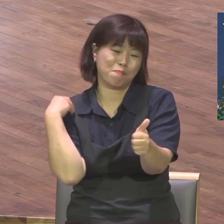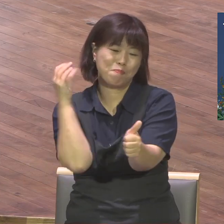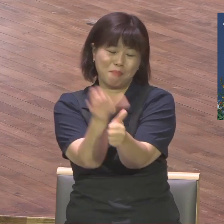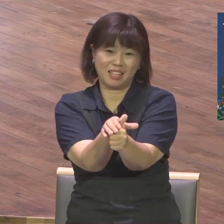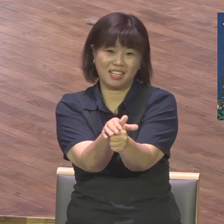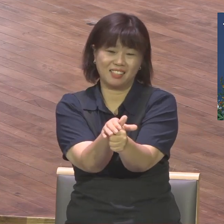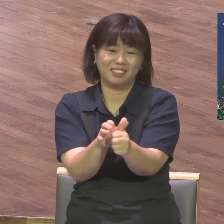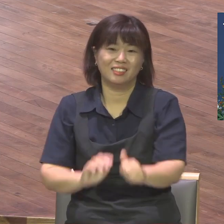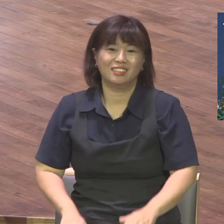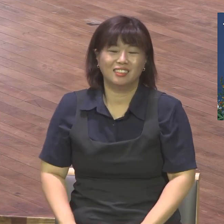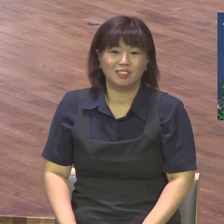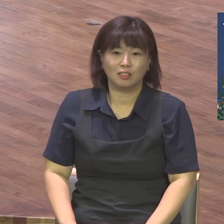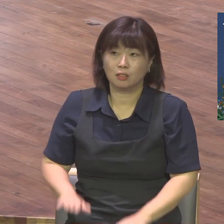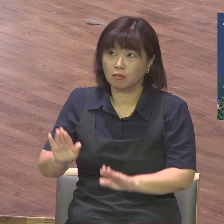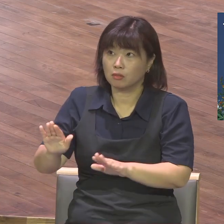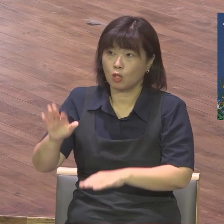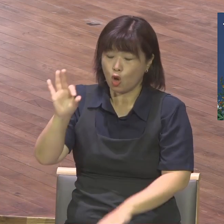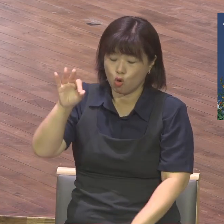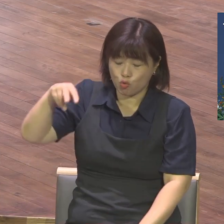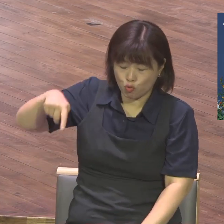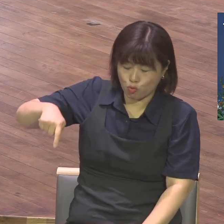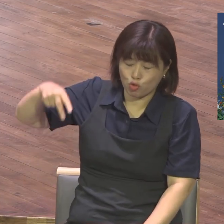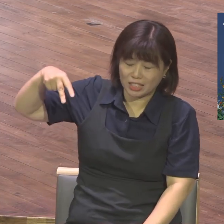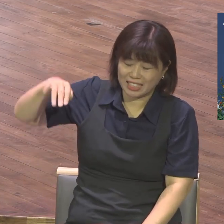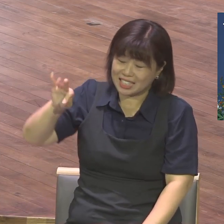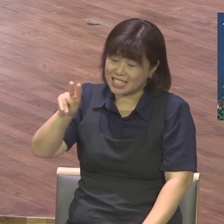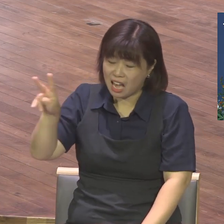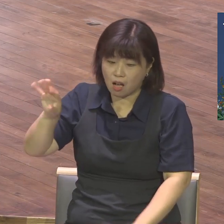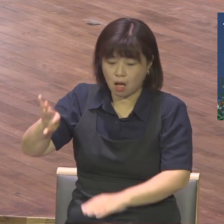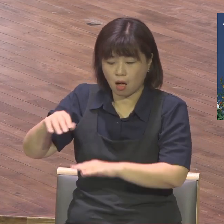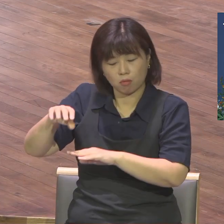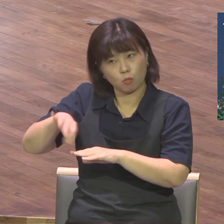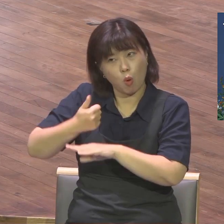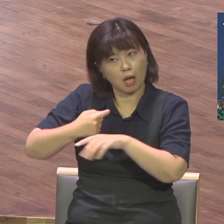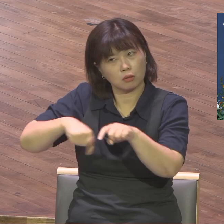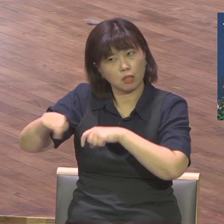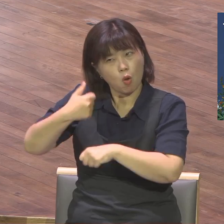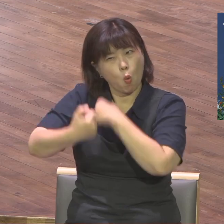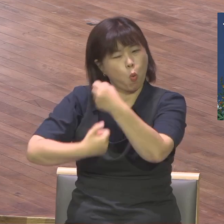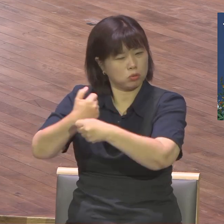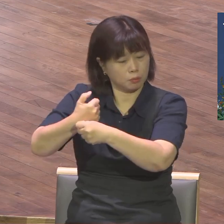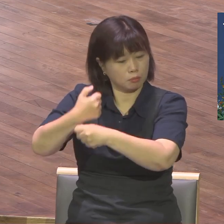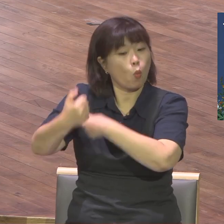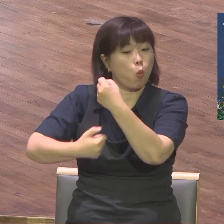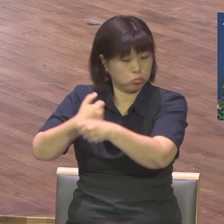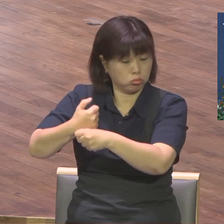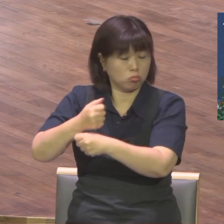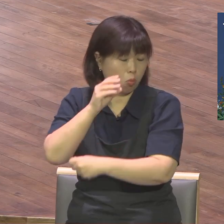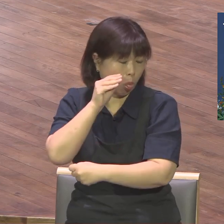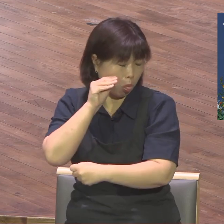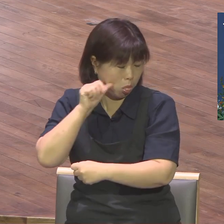52년간 다스려왔던 이 우시아가 죽으니까 이 나라 어떻게 될까?